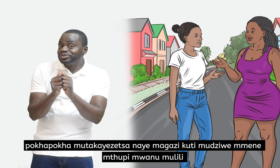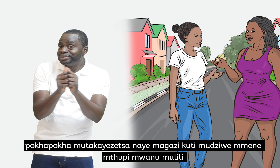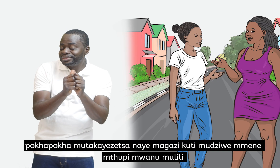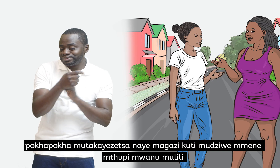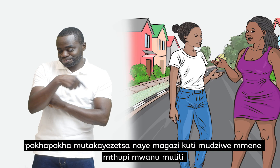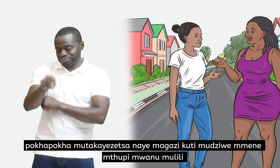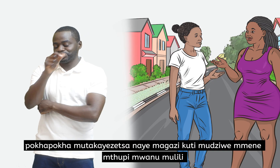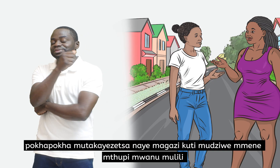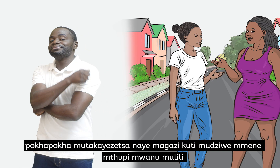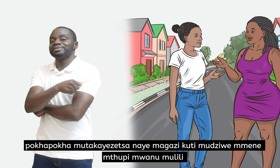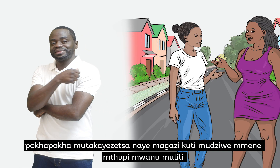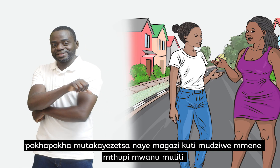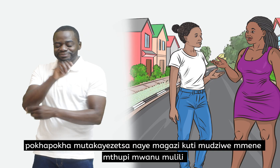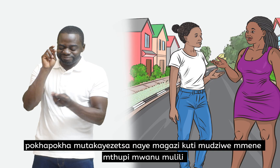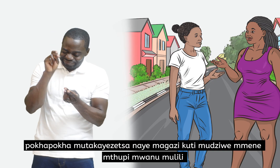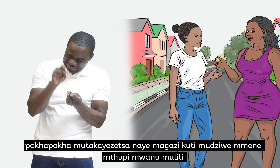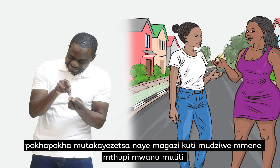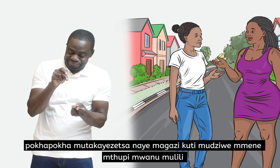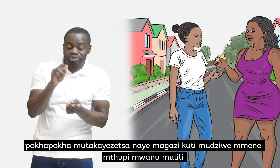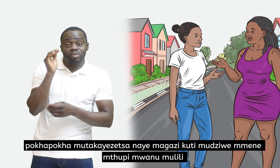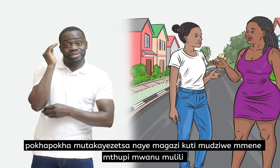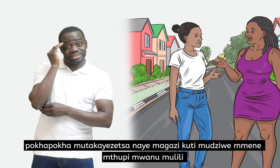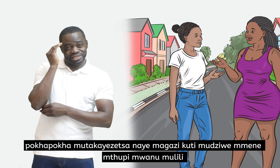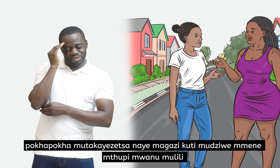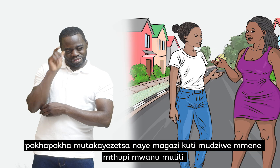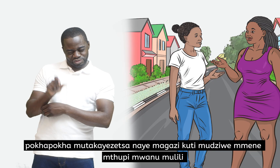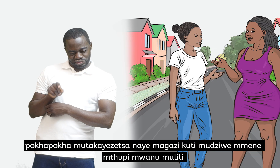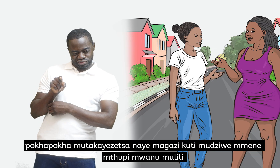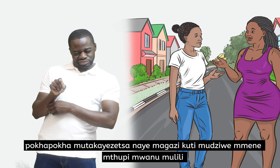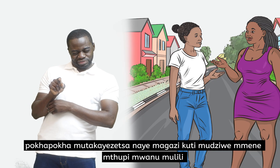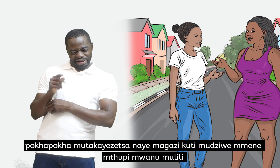Pokapoka mutakayezetsa naye magazi kuti mudziwe mmene mthupi mwanu mulili.